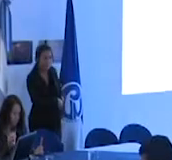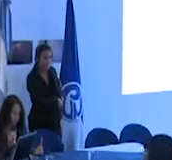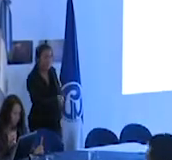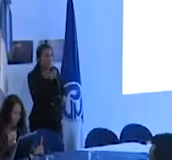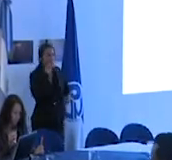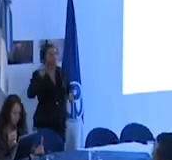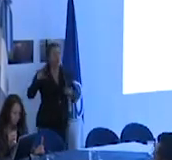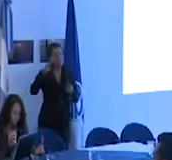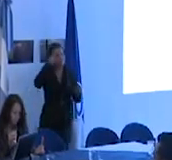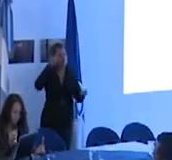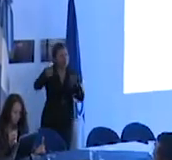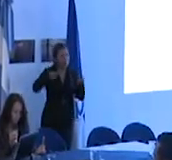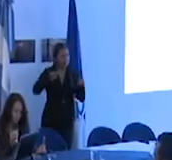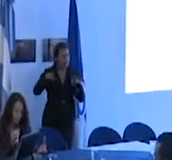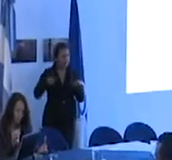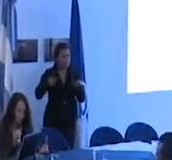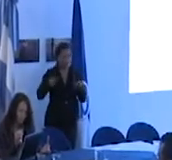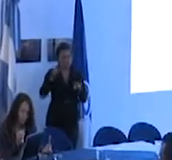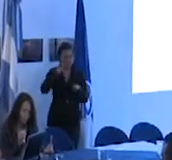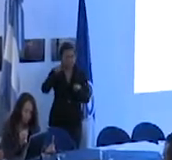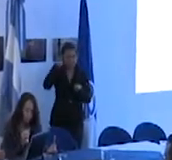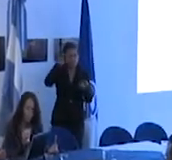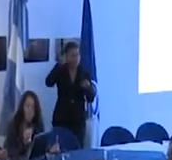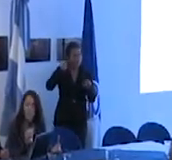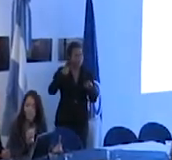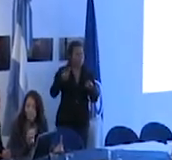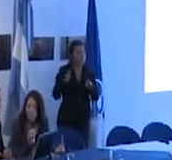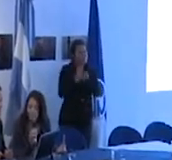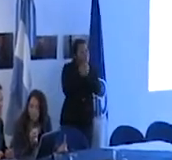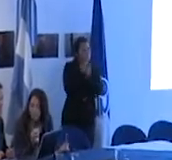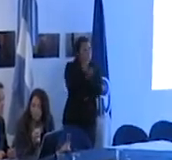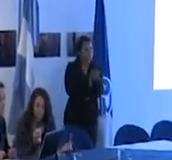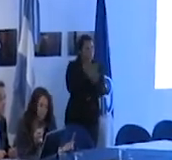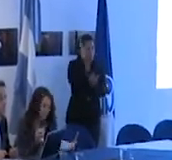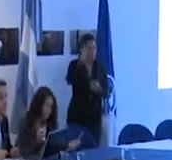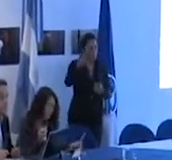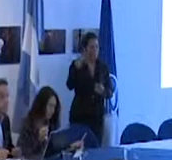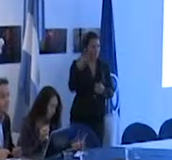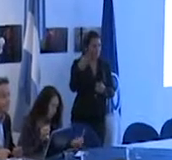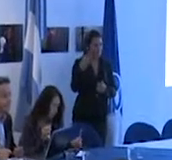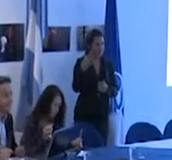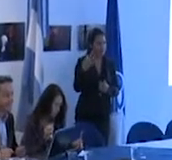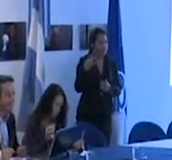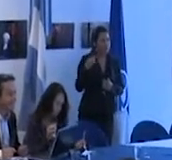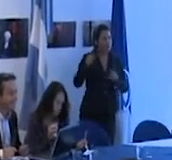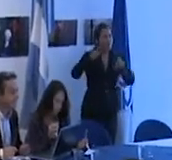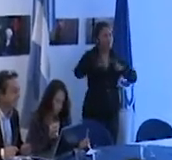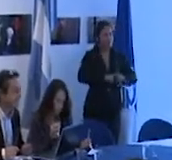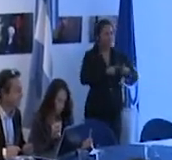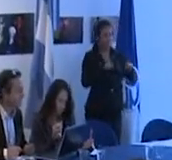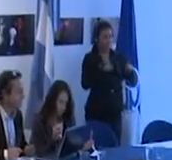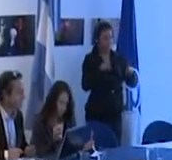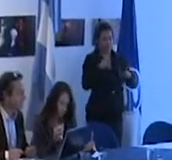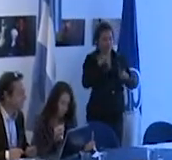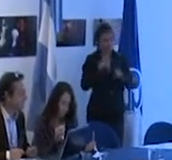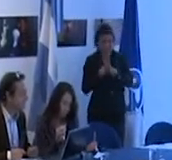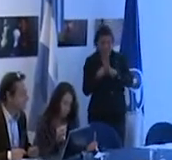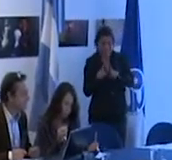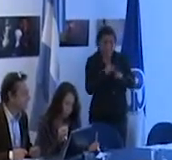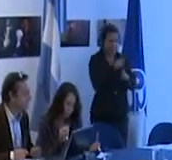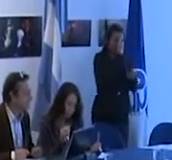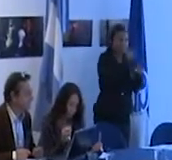¿Qué estrategias podemos aplicar para cambiar el currículo en Francia? ¿Qué diferencia hay entre la diferencia y la